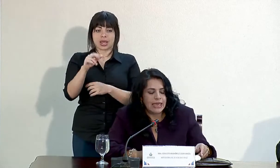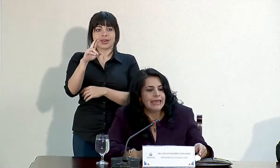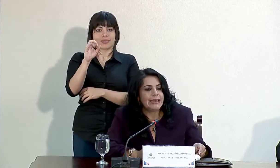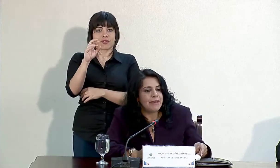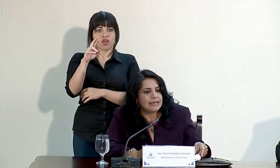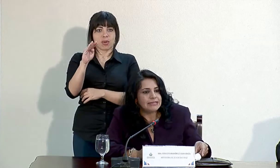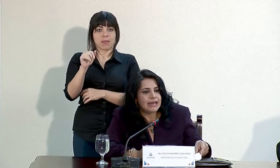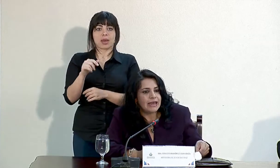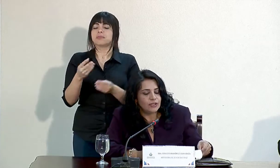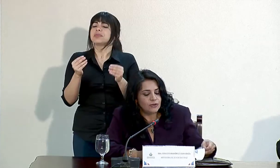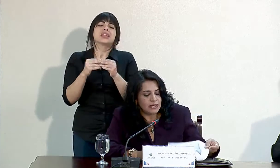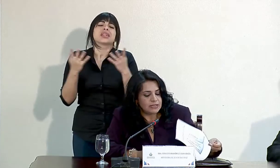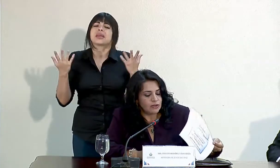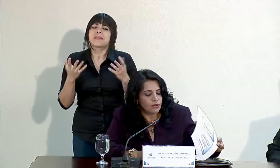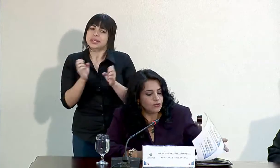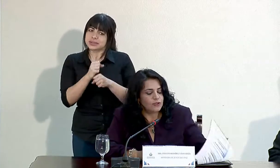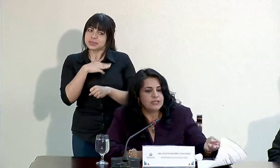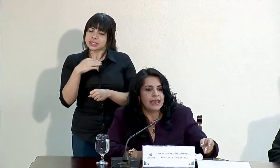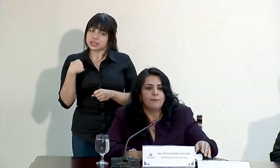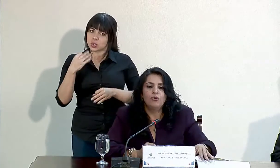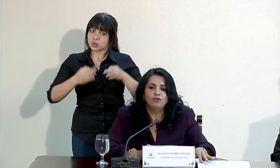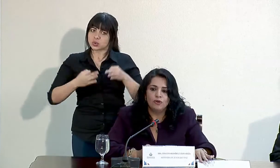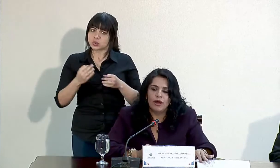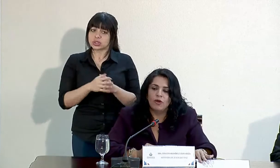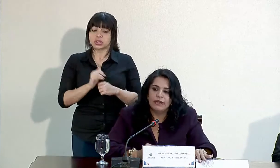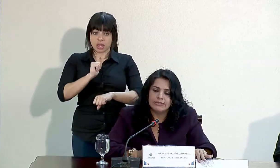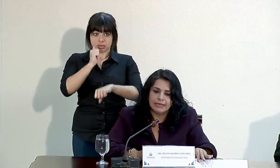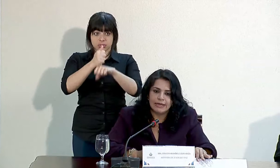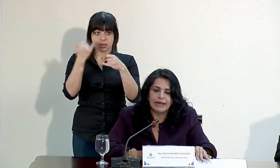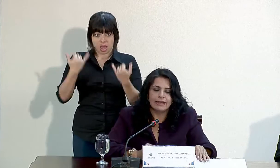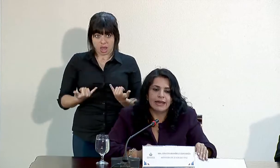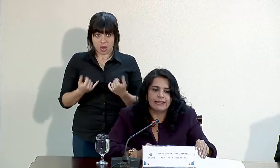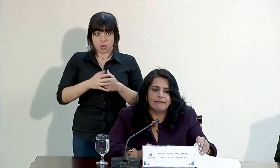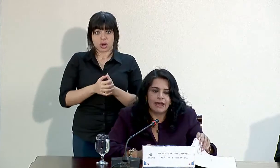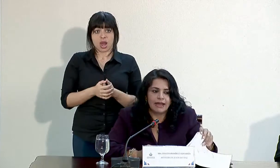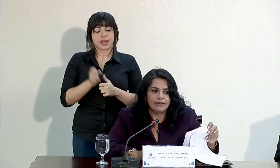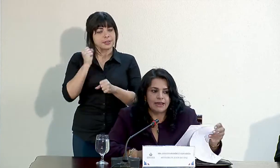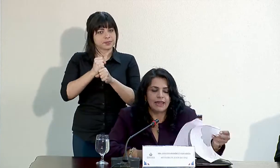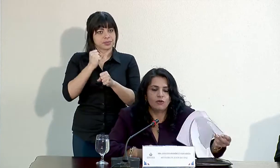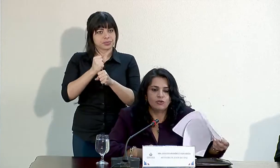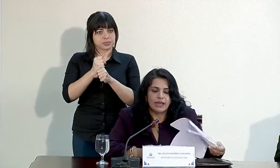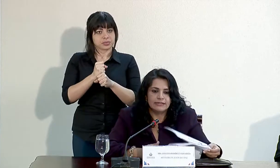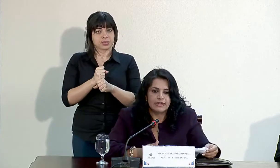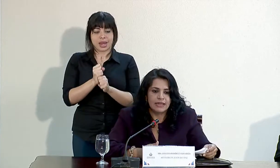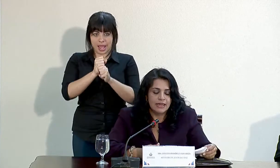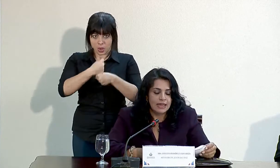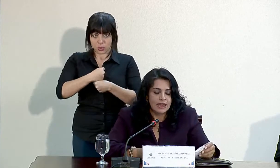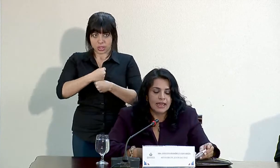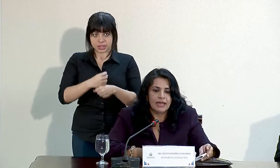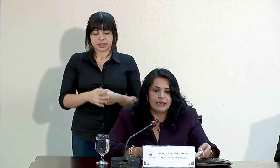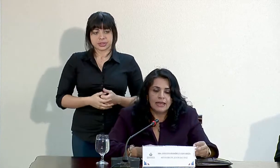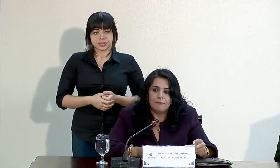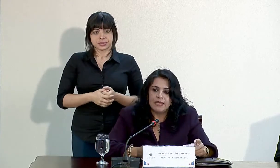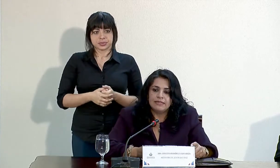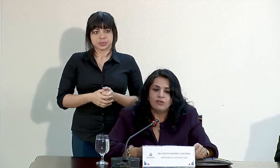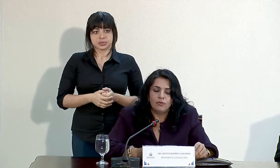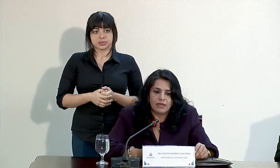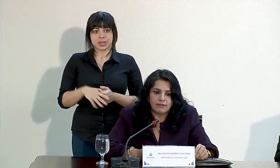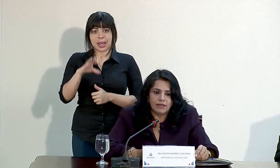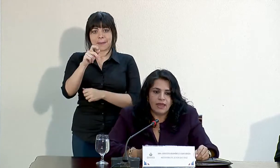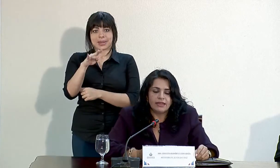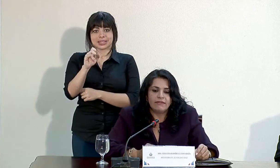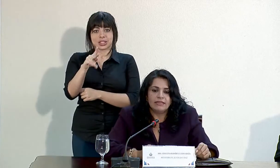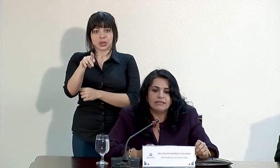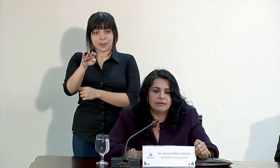reforma. ¿Qué más ha hecho el Ministerio de Justicia? Puso ahora sí a trabajar, a ejecutarse el empréstito